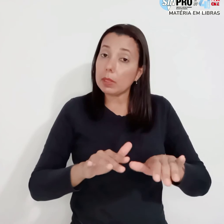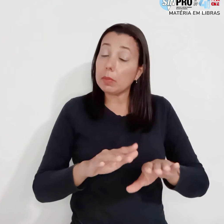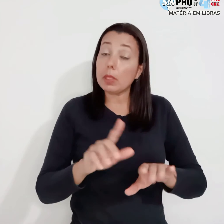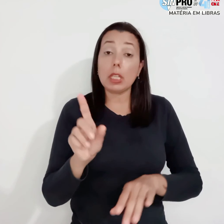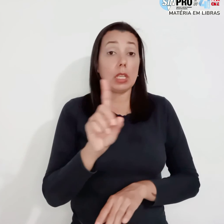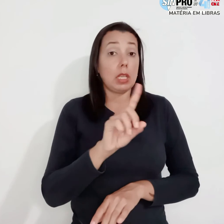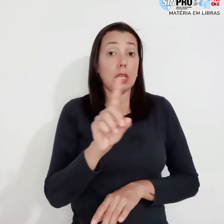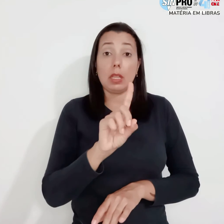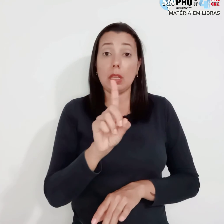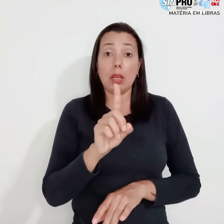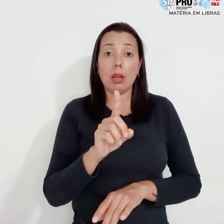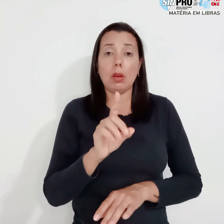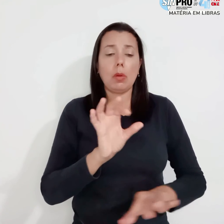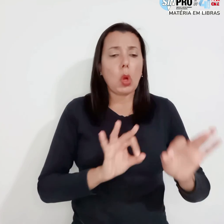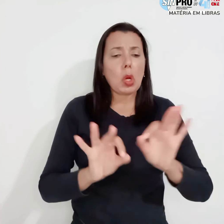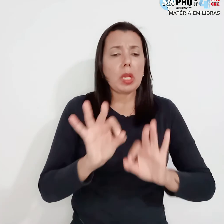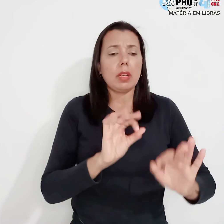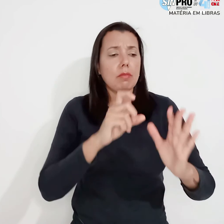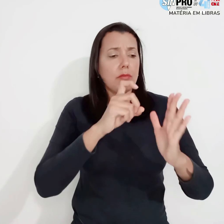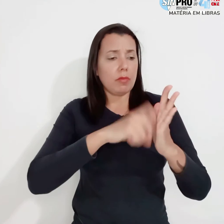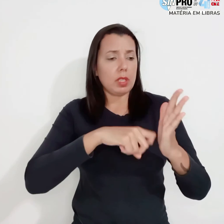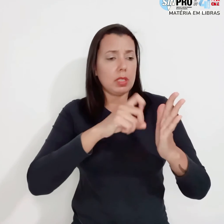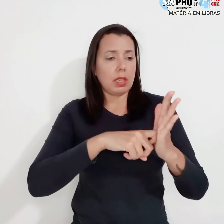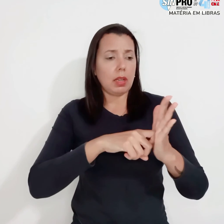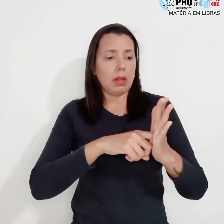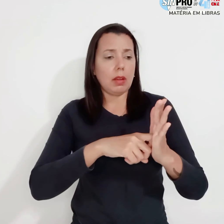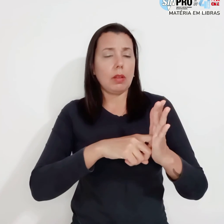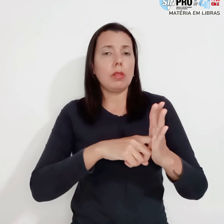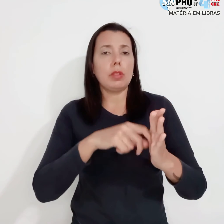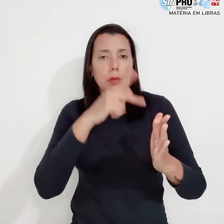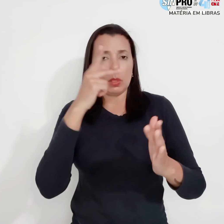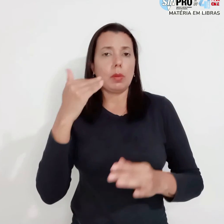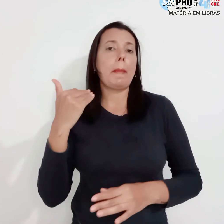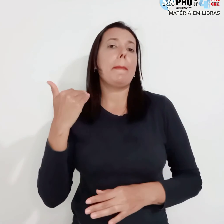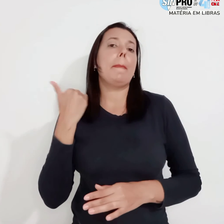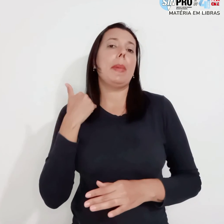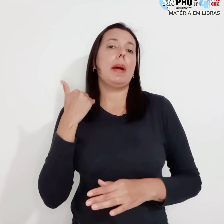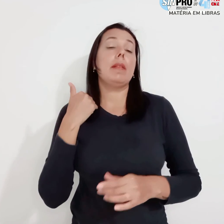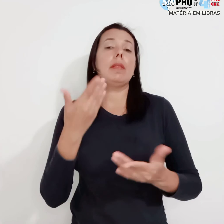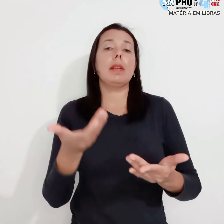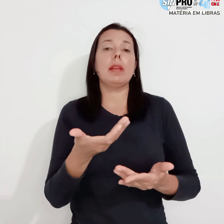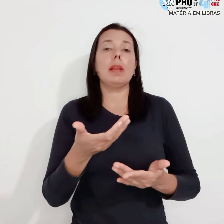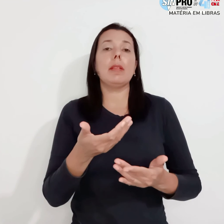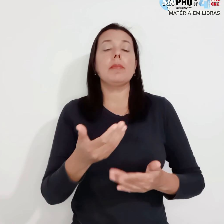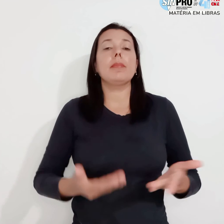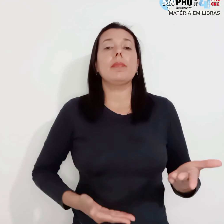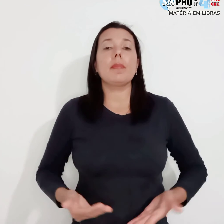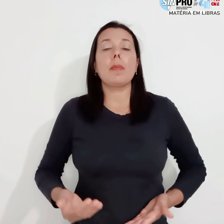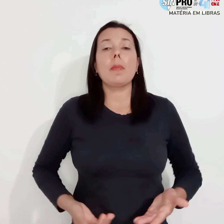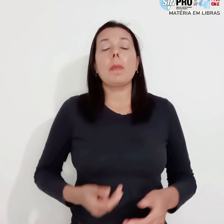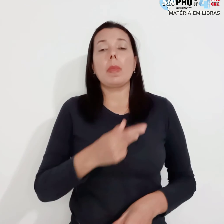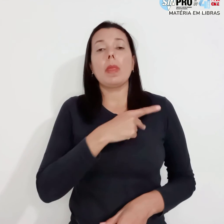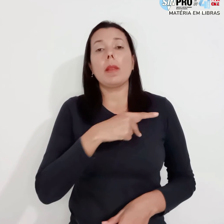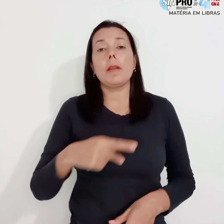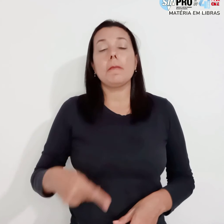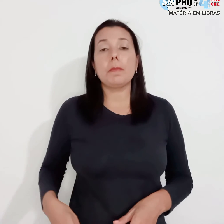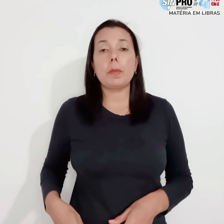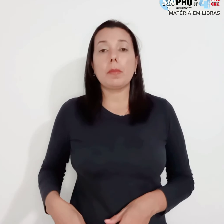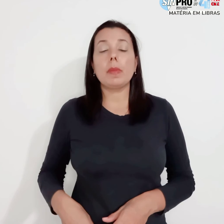pandemia. E não ao ajuste fiscal filhote de banqueiros que desmonta os serviços públicos.